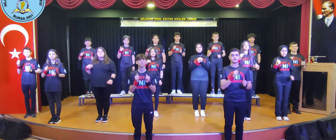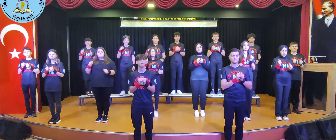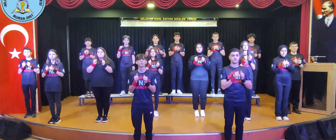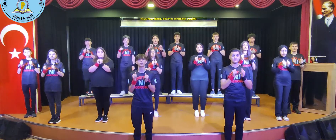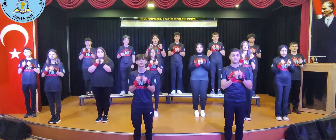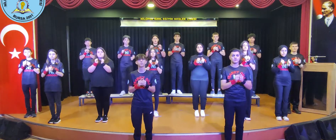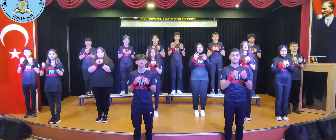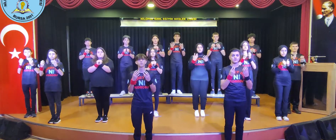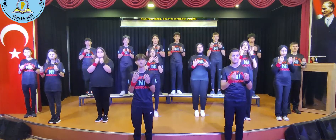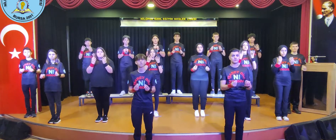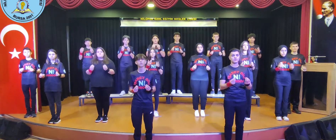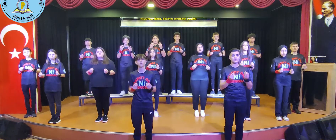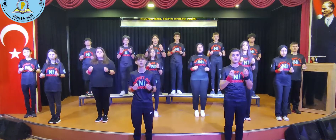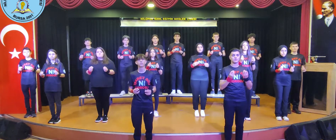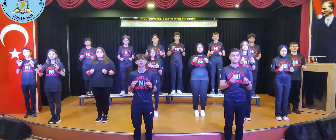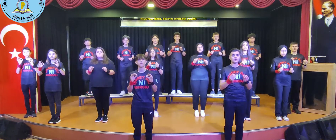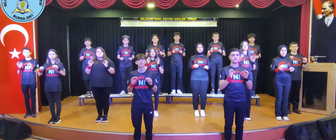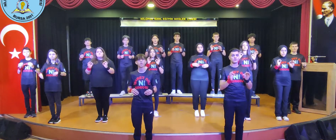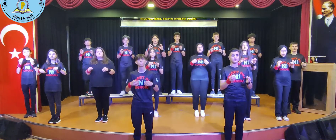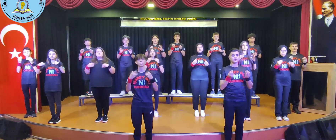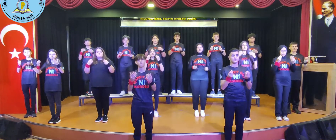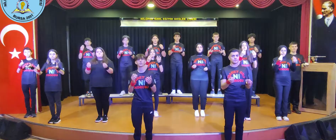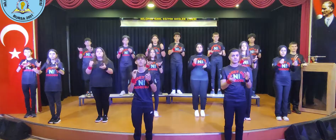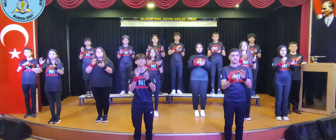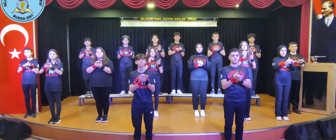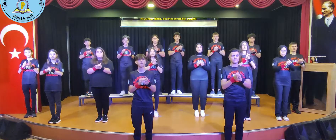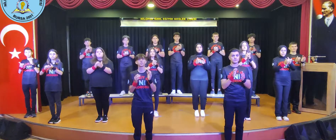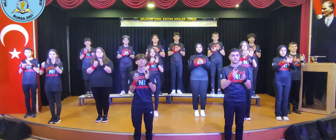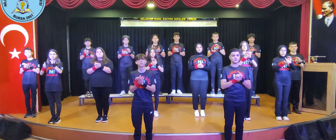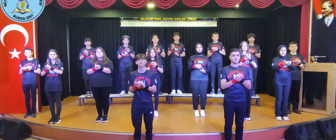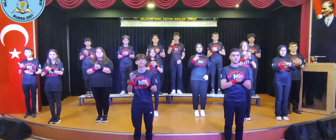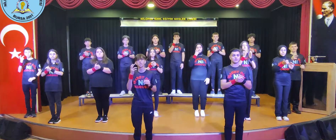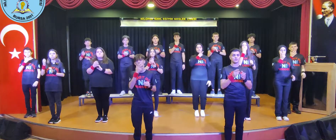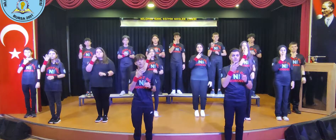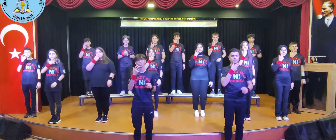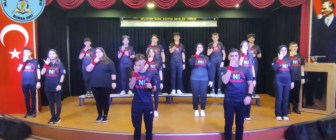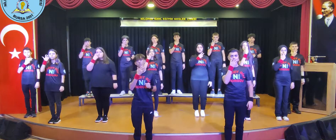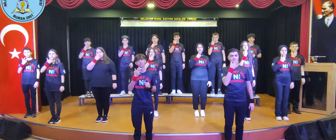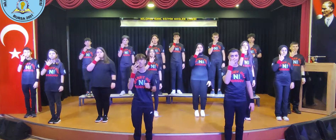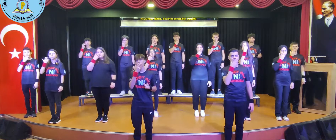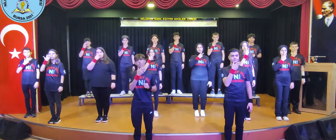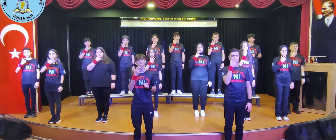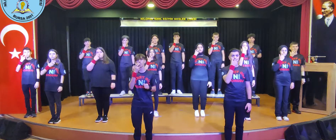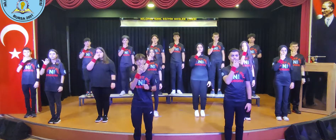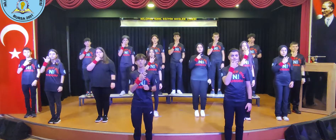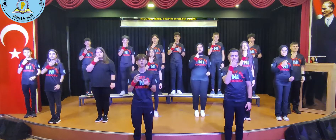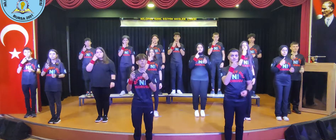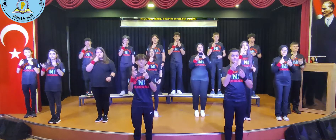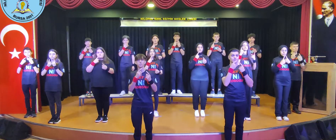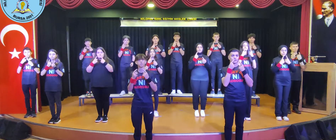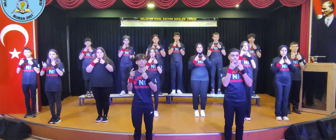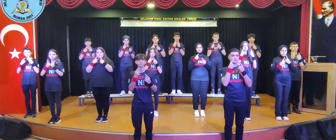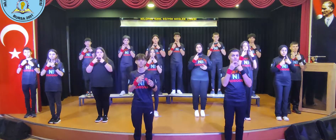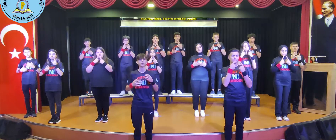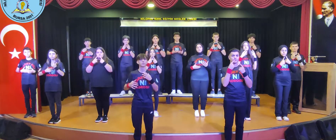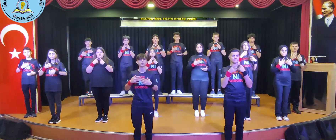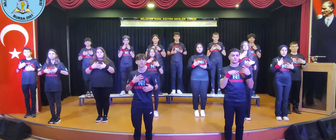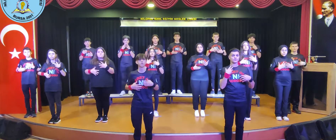Birlikte onu unut hep verelim el ele Türküler şarkılar söyleyelim